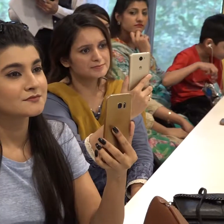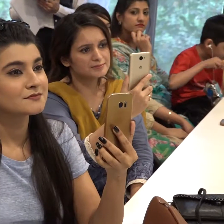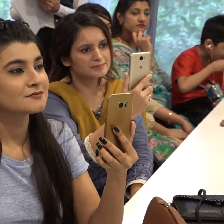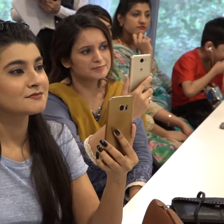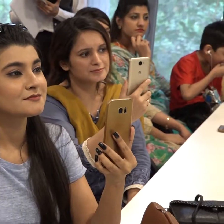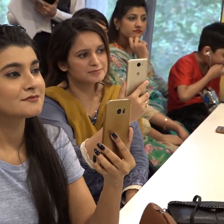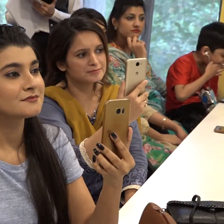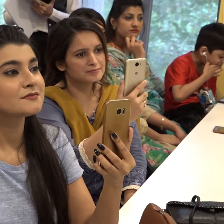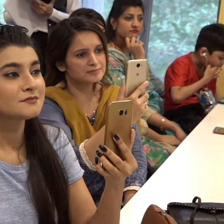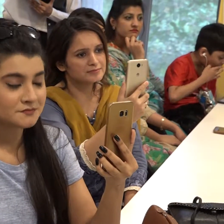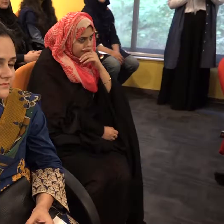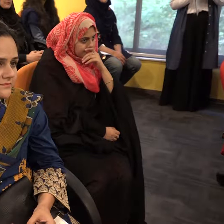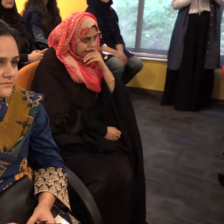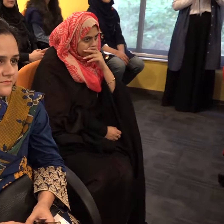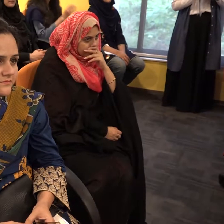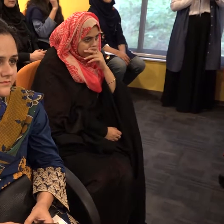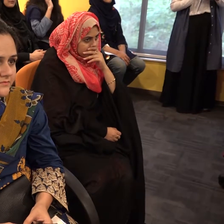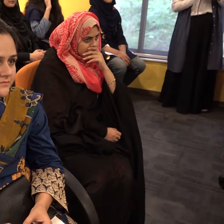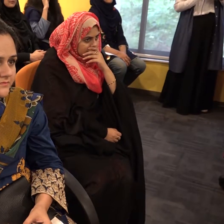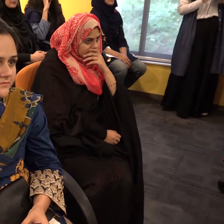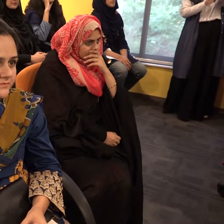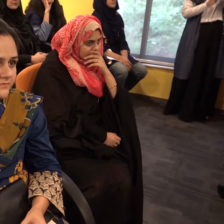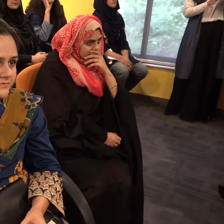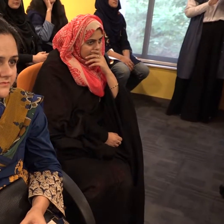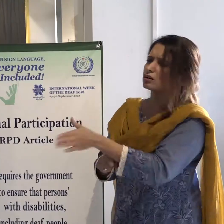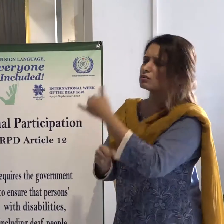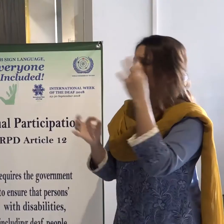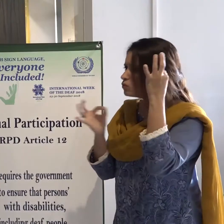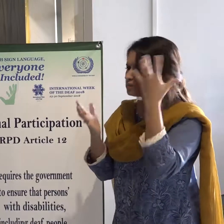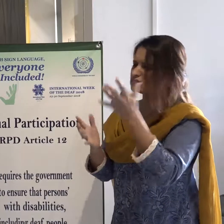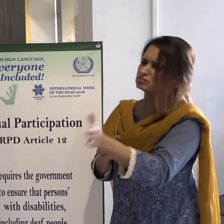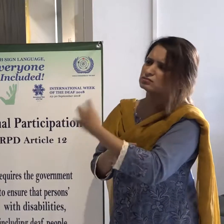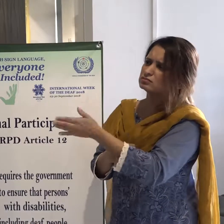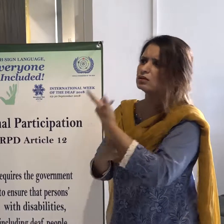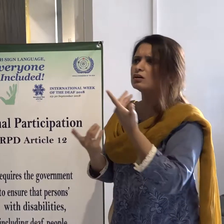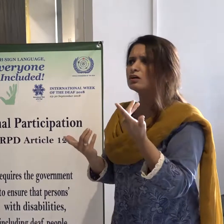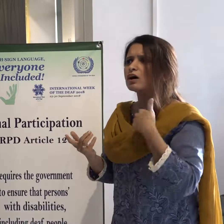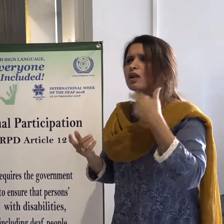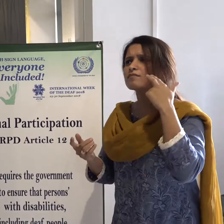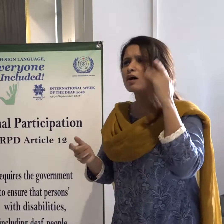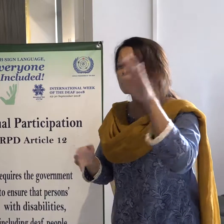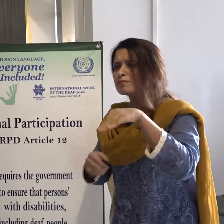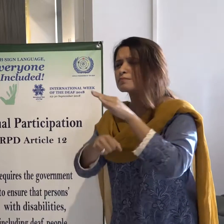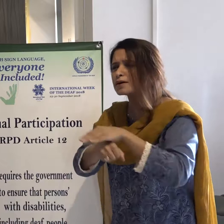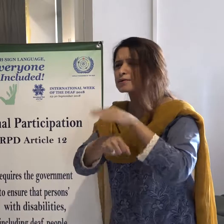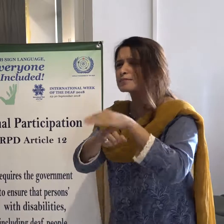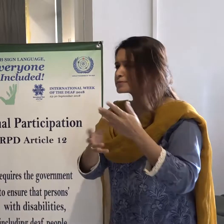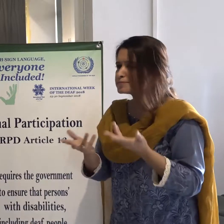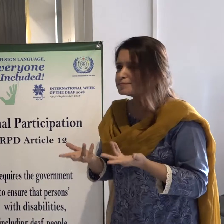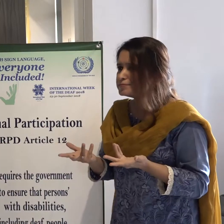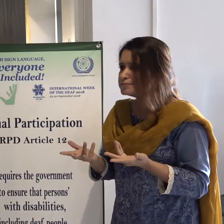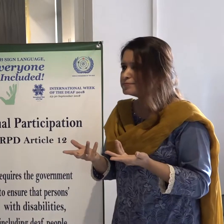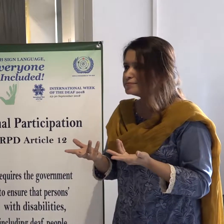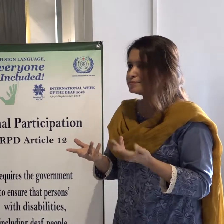تلاش میں معذوری کی وجہ سے مشکلات کا سامنا کرنا پڑتا ہے یہ لوگ تو اپنے آپ کو بلکل ایک صحیح نورمل مدب سمجھتے ہیں لیکن لوگ